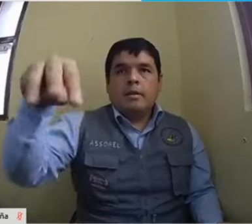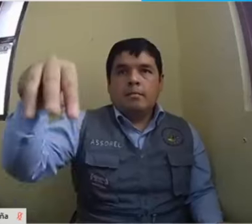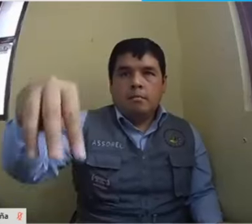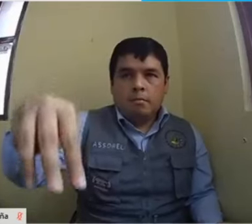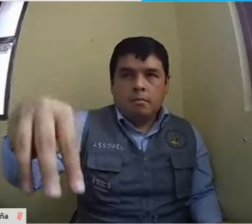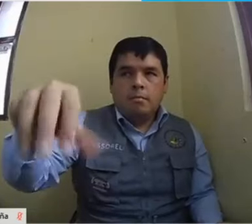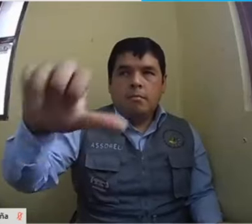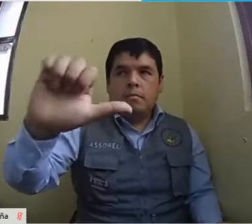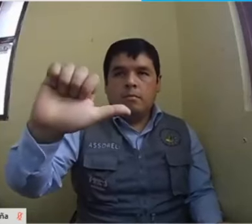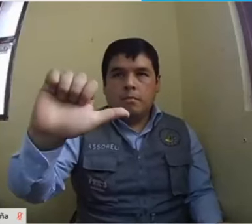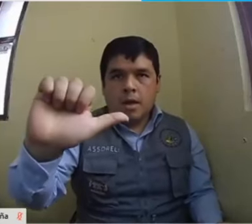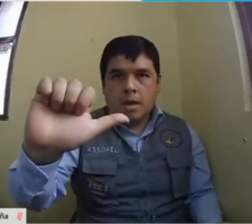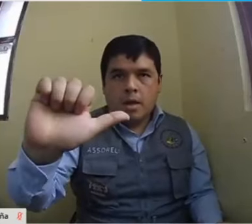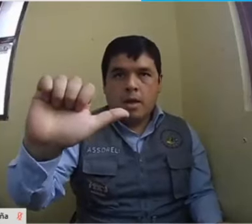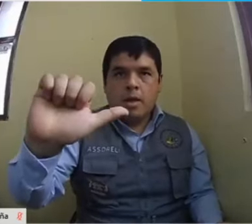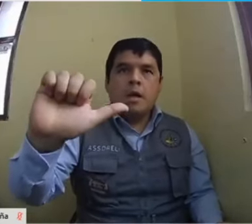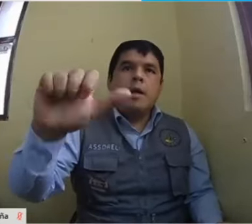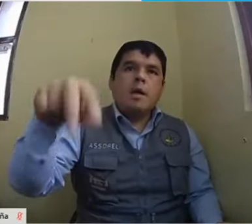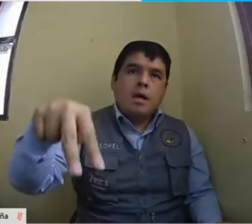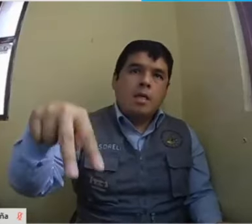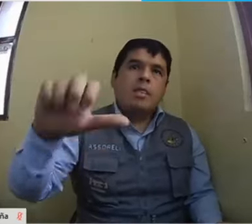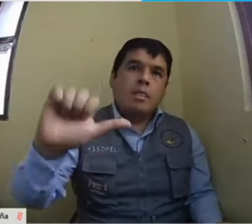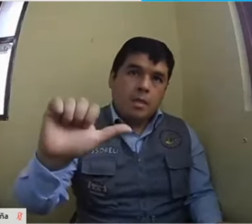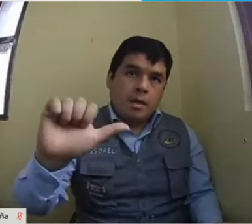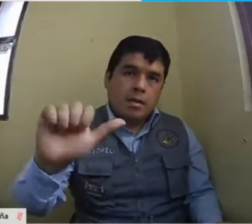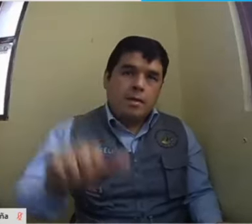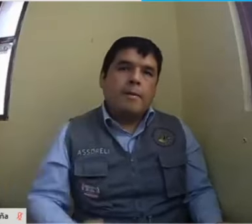y hija abajo.